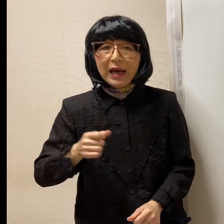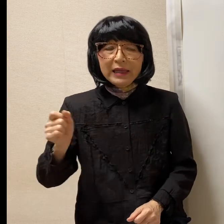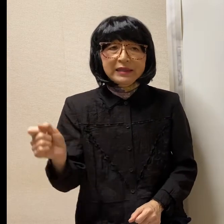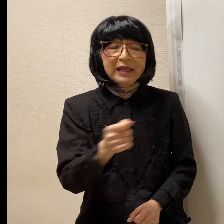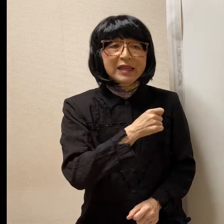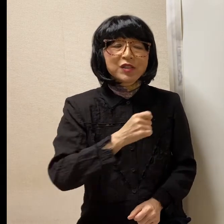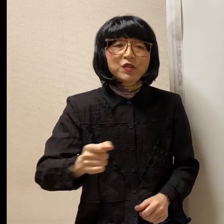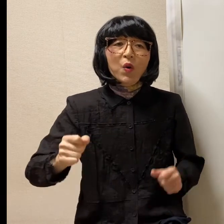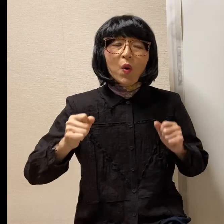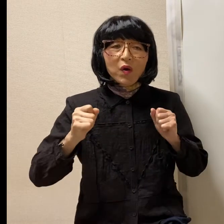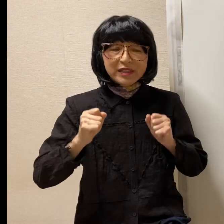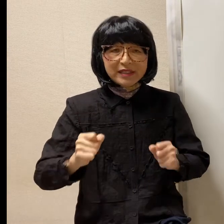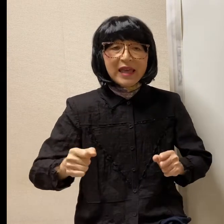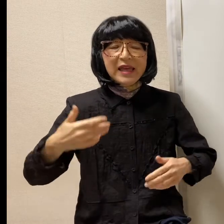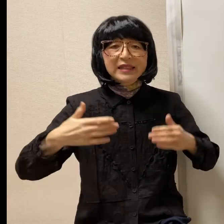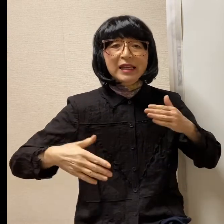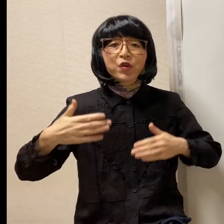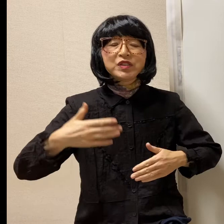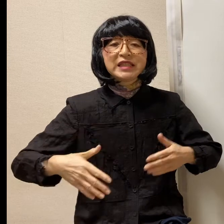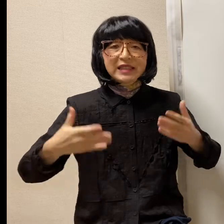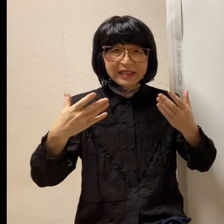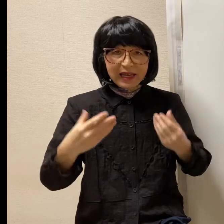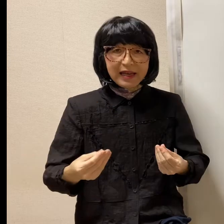私はテニスをして楽しんだ。